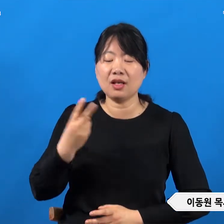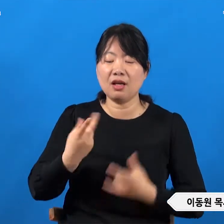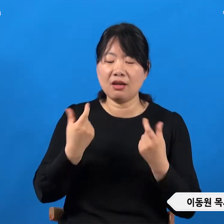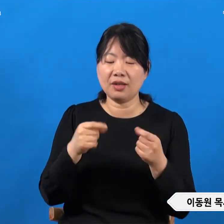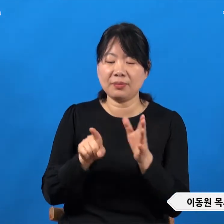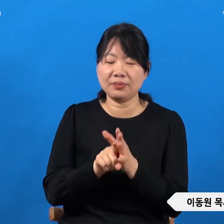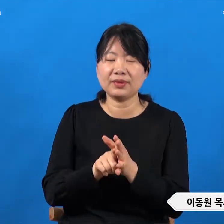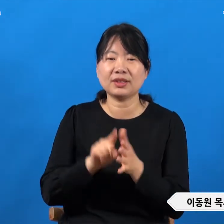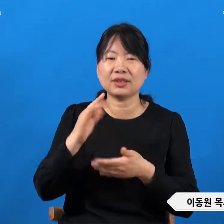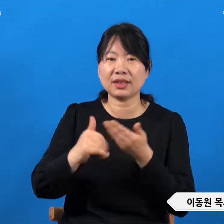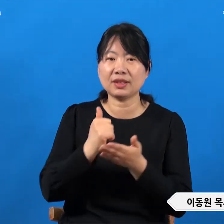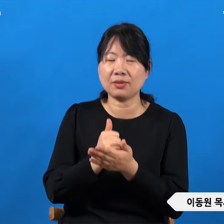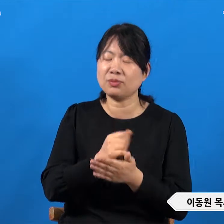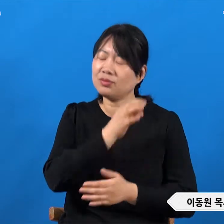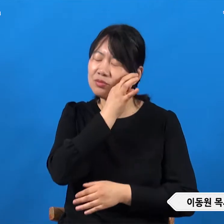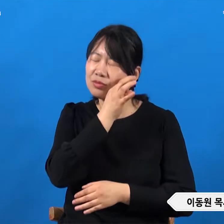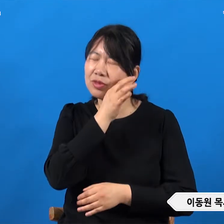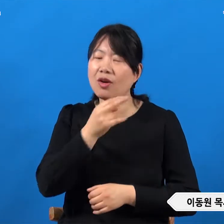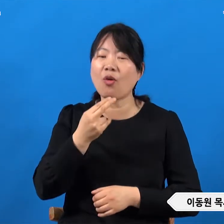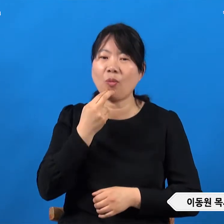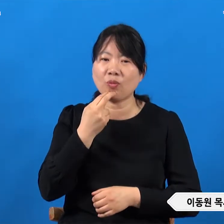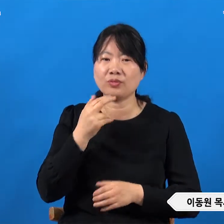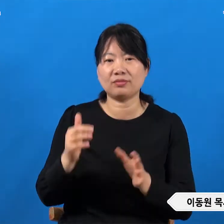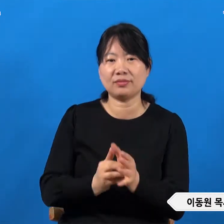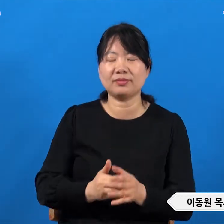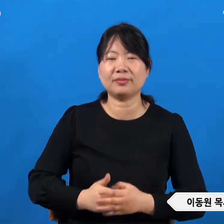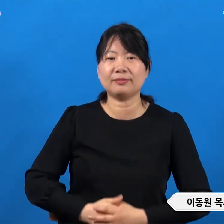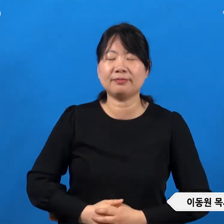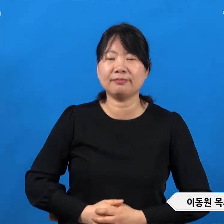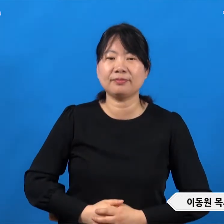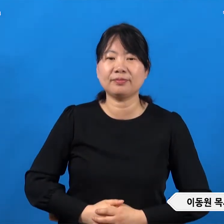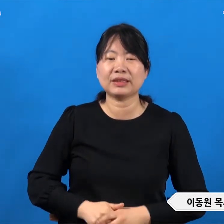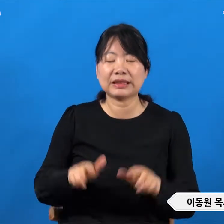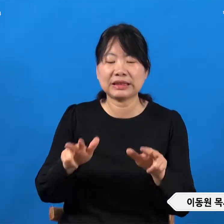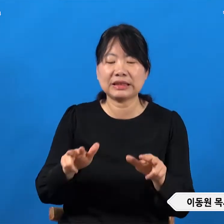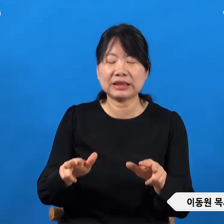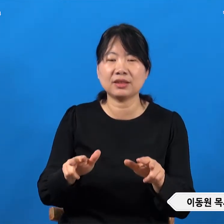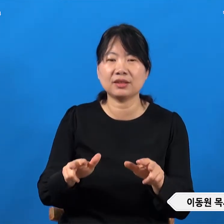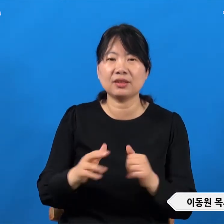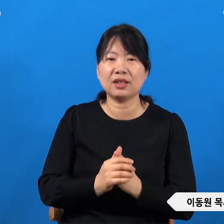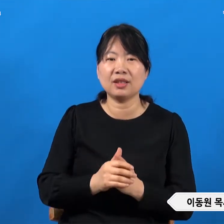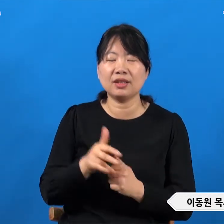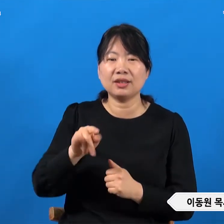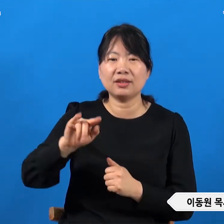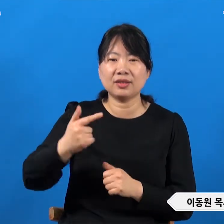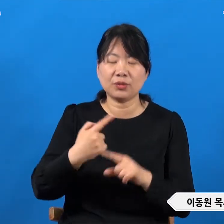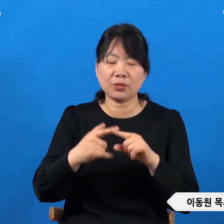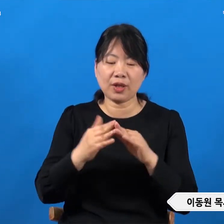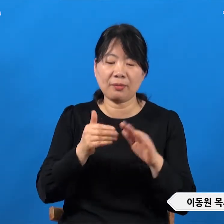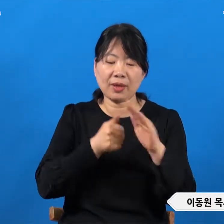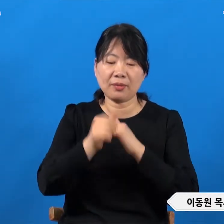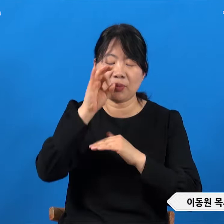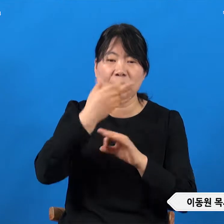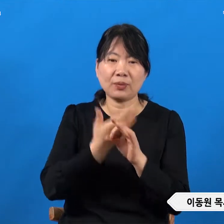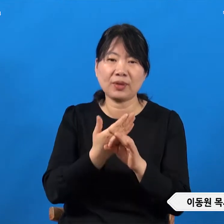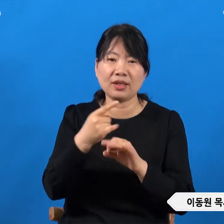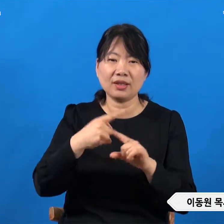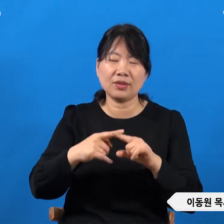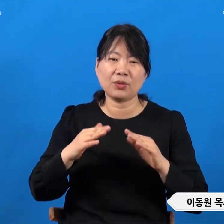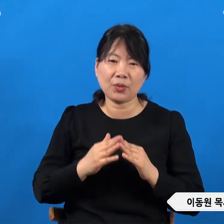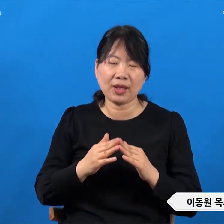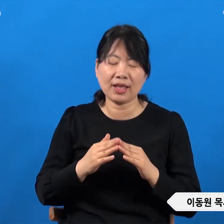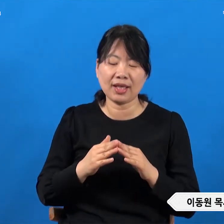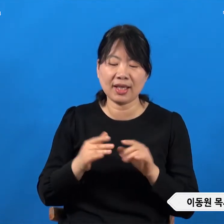그리고 이런 믿음을 하나님은 부끄럽게 하지 않았습니다. 지금 이 자천교회를 방문해 보시면 이